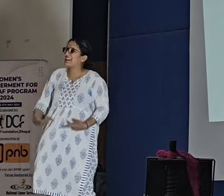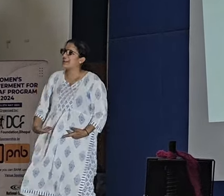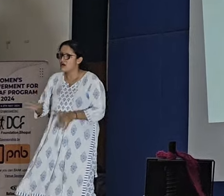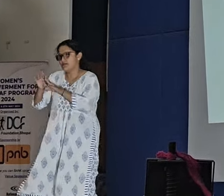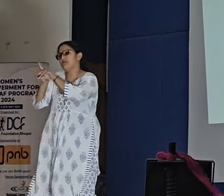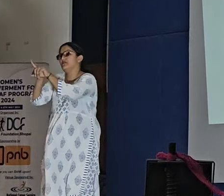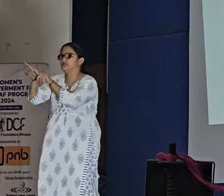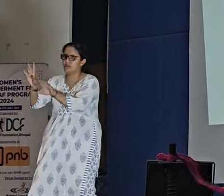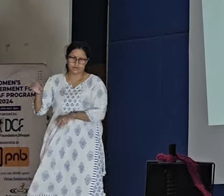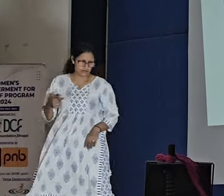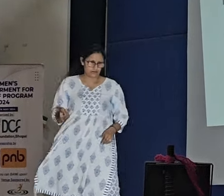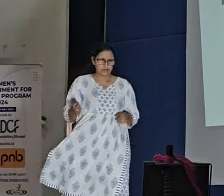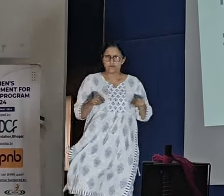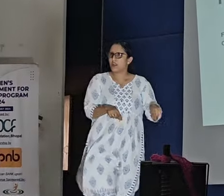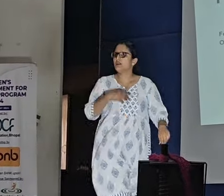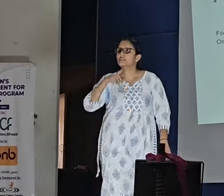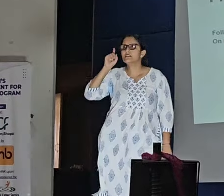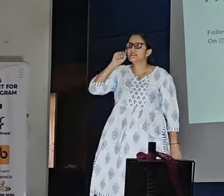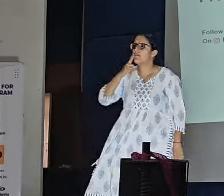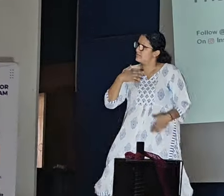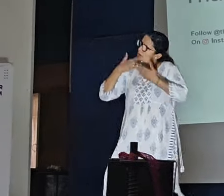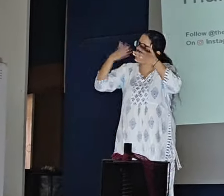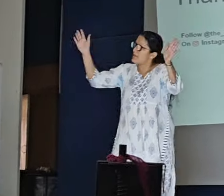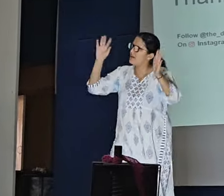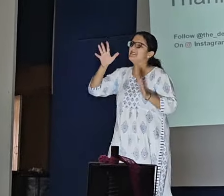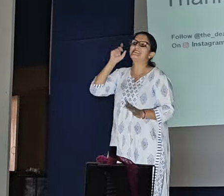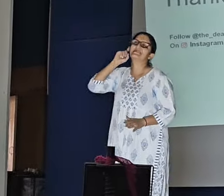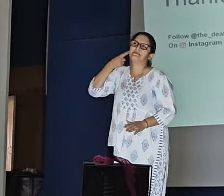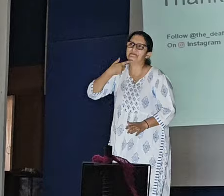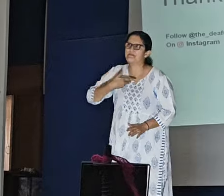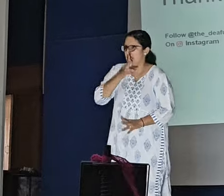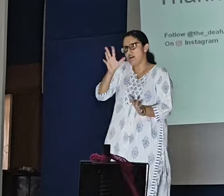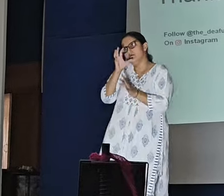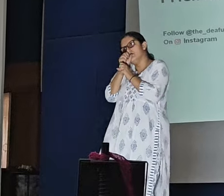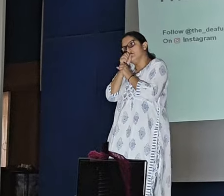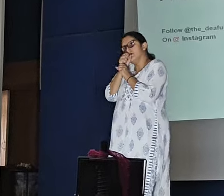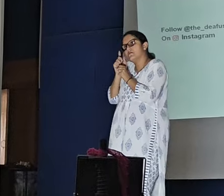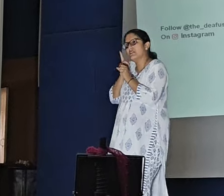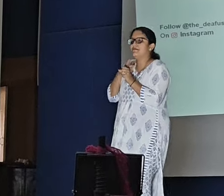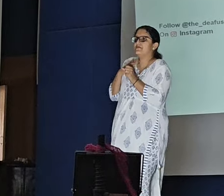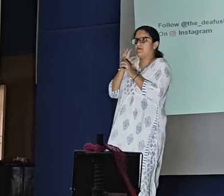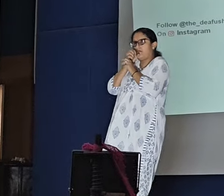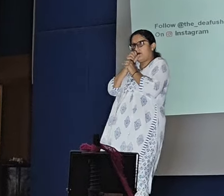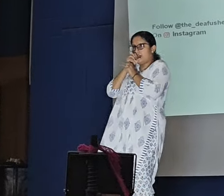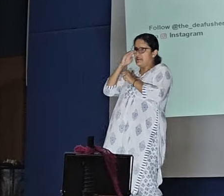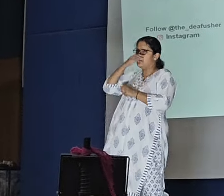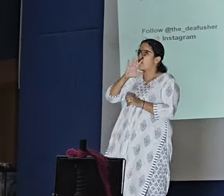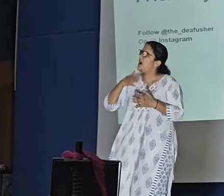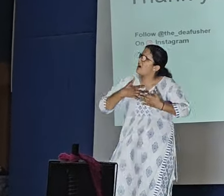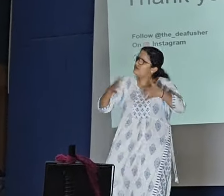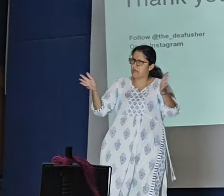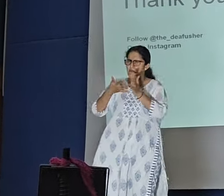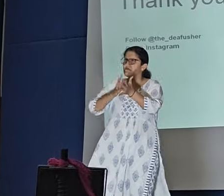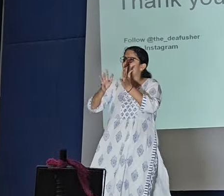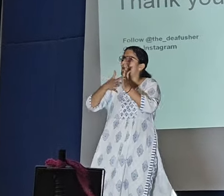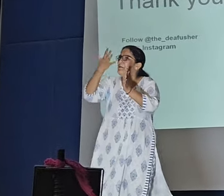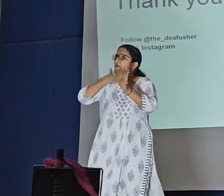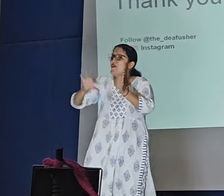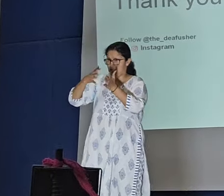अच्छा नहीं है, ओ सॉरी आई एम सॉरी, मतलब बहुत पिटी करते हैं, बहुत ऐसा लगता है, मतलब मुझे भी शर्म आती थी, बट ठीक है कोई